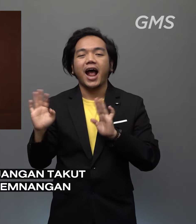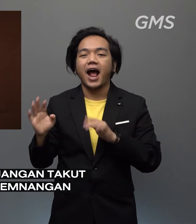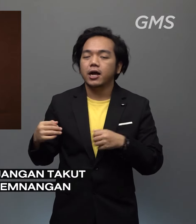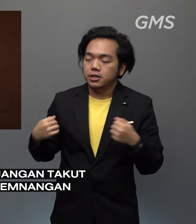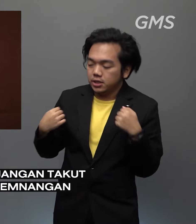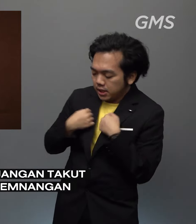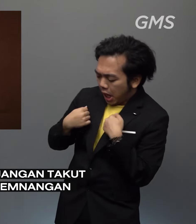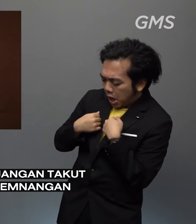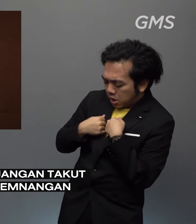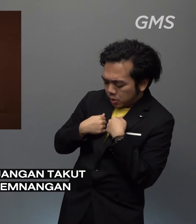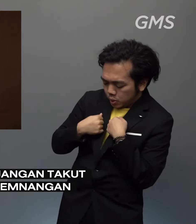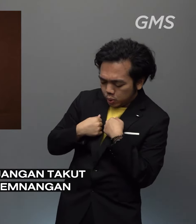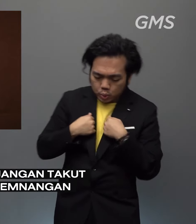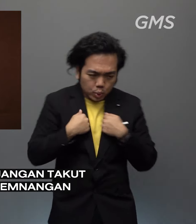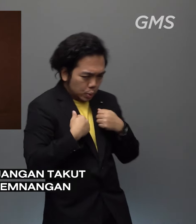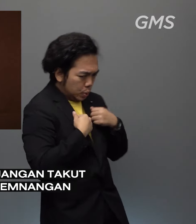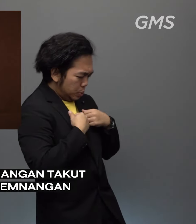jangan